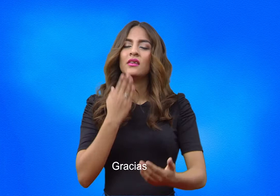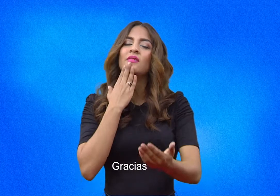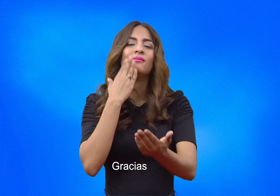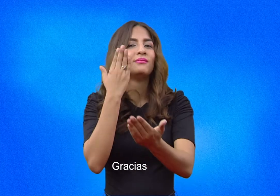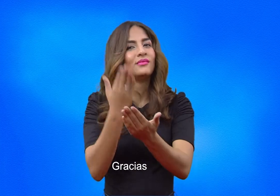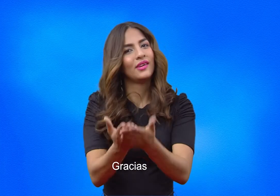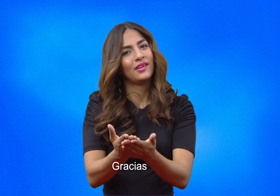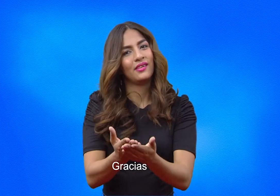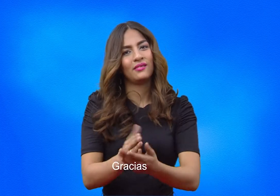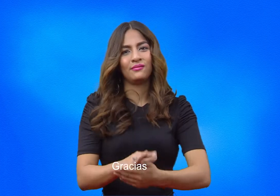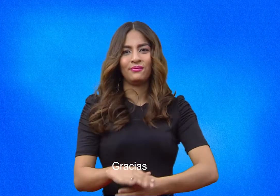Gracias.